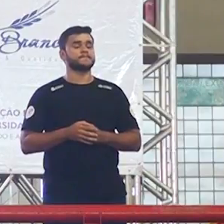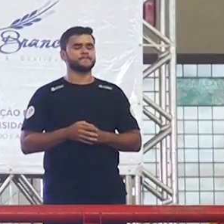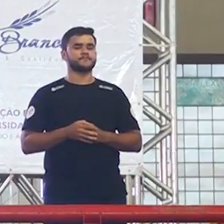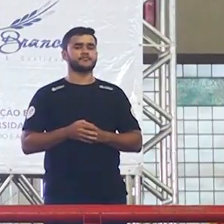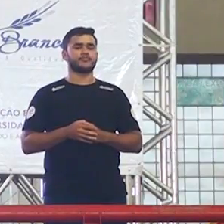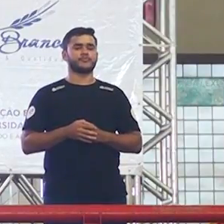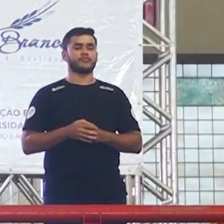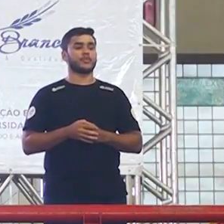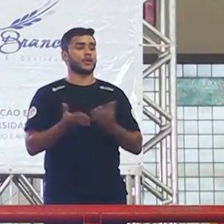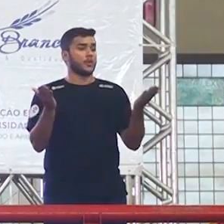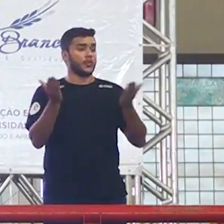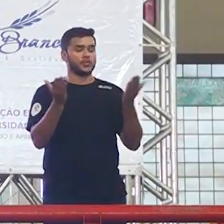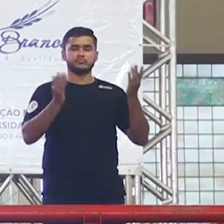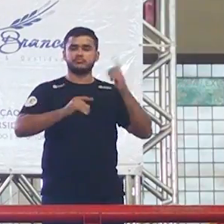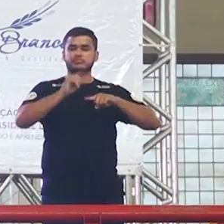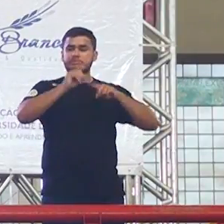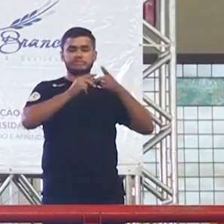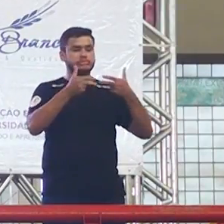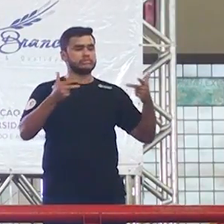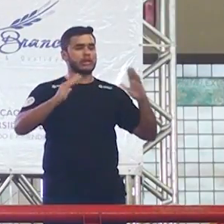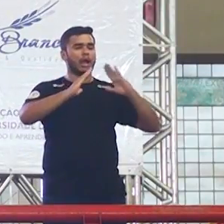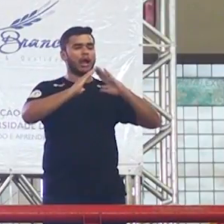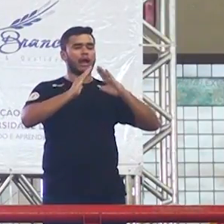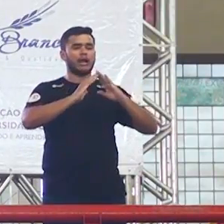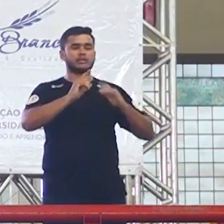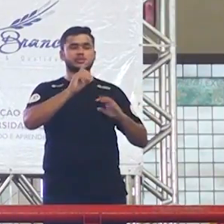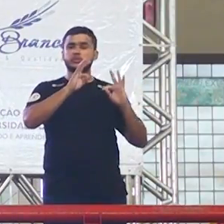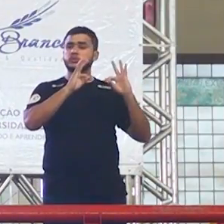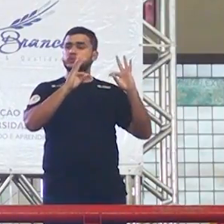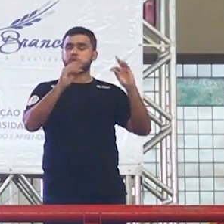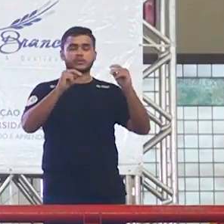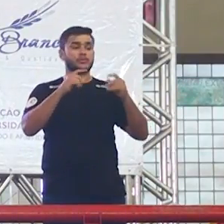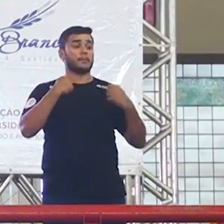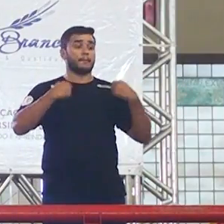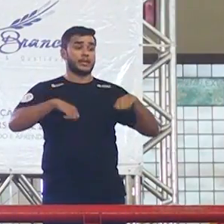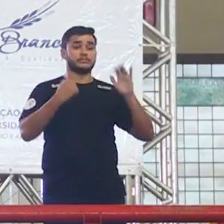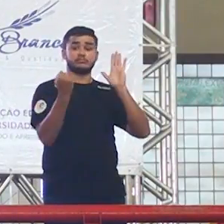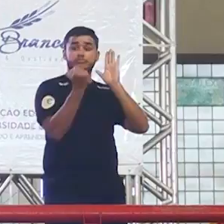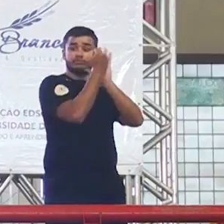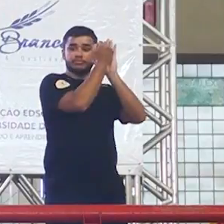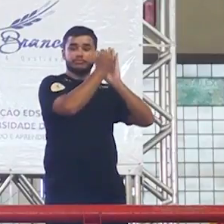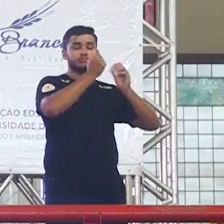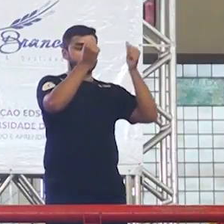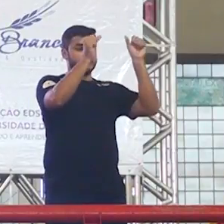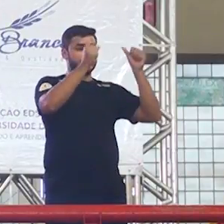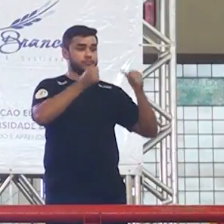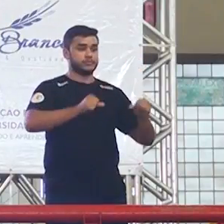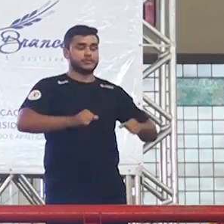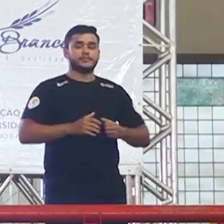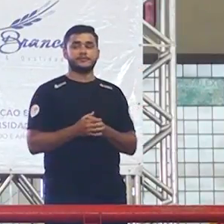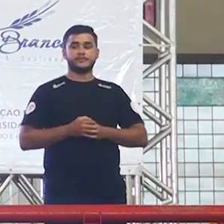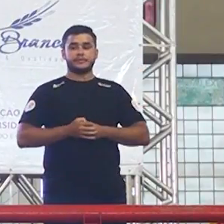Atualmente, os aparelhos eletrodomésticos devem trazer uma etiqueta, questão 6, galera.